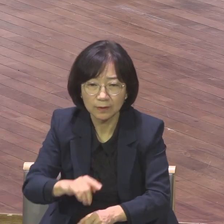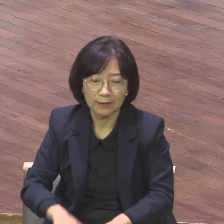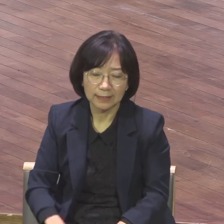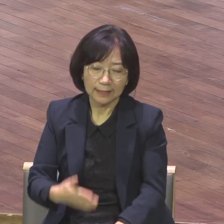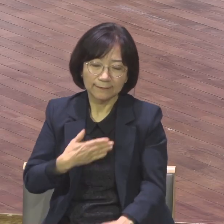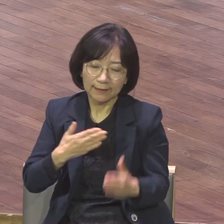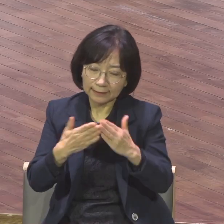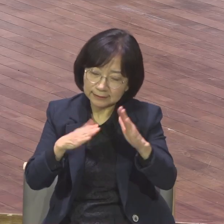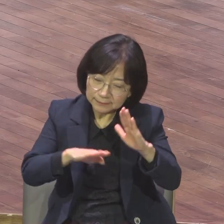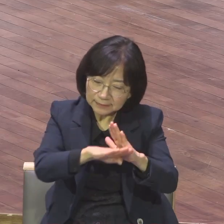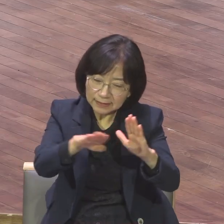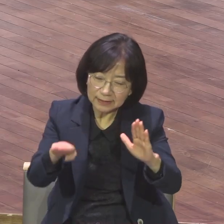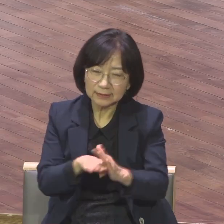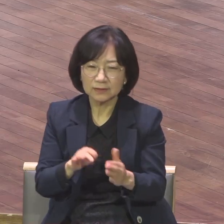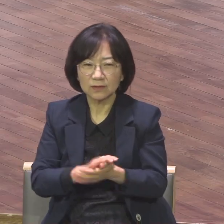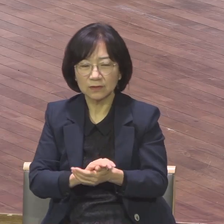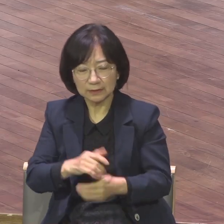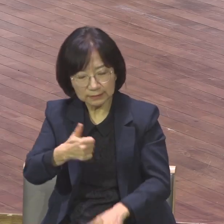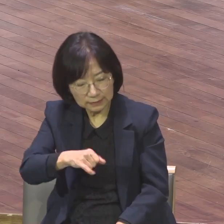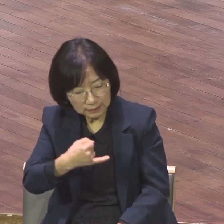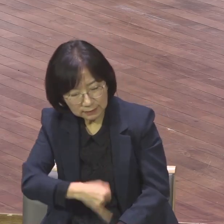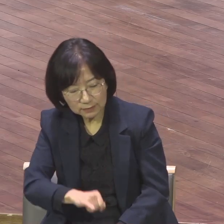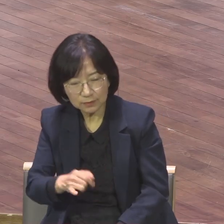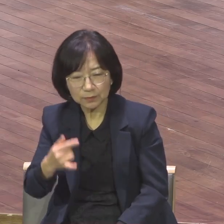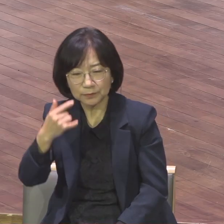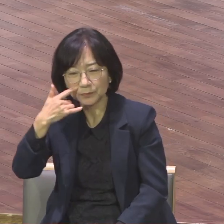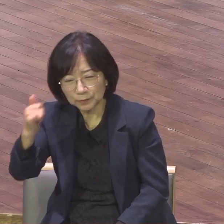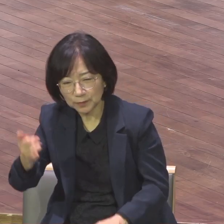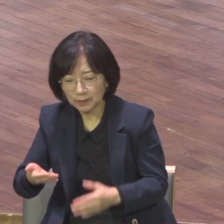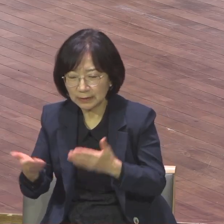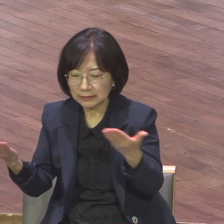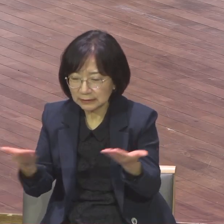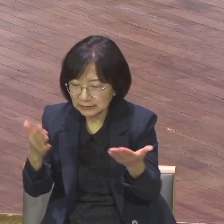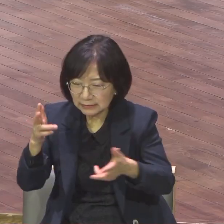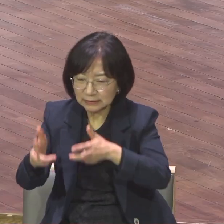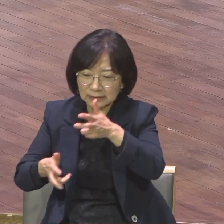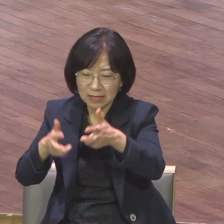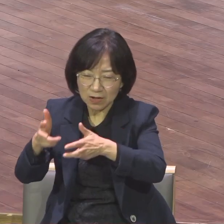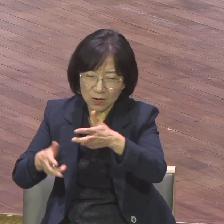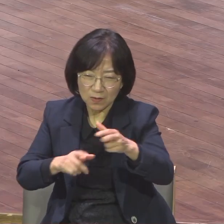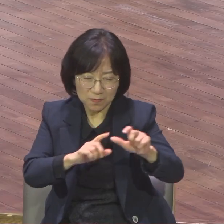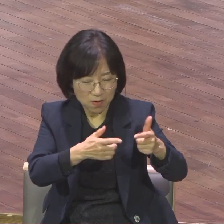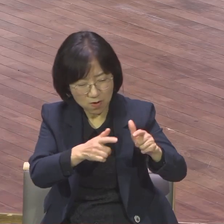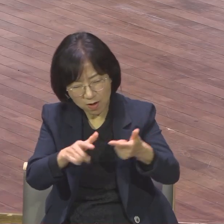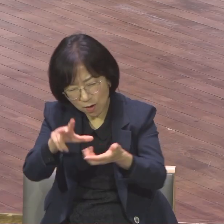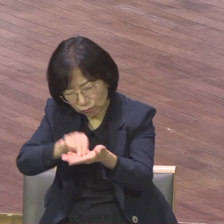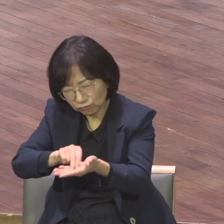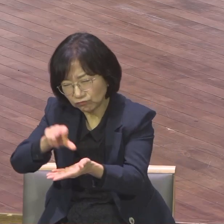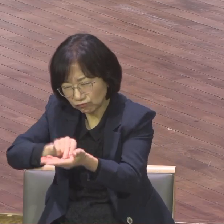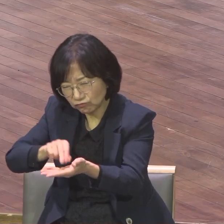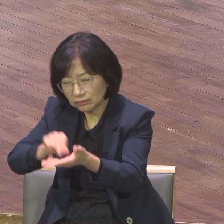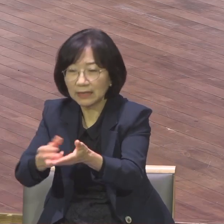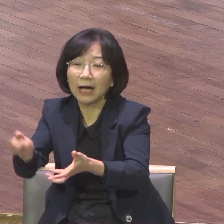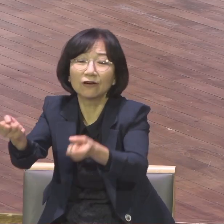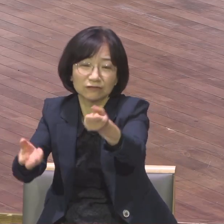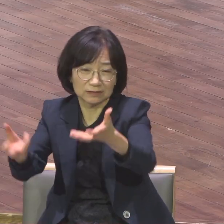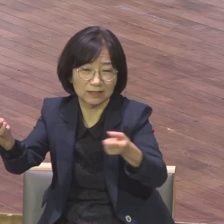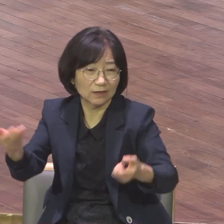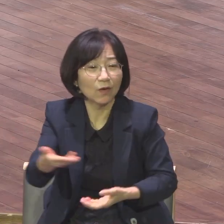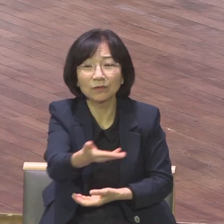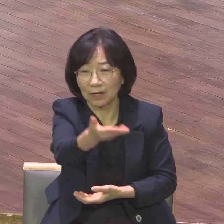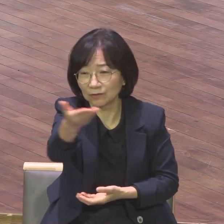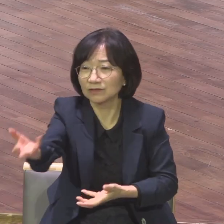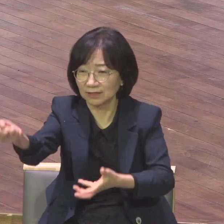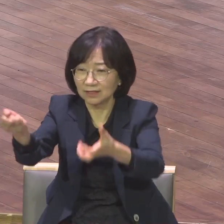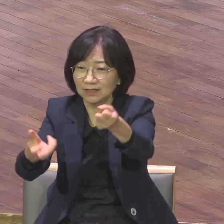직장이, 가정이, 가족이, 자녀가, 부모가 여러 가지 인간관계 속에 여러 가지 문제가 있잖아요. 이